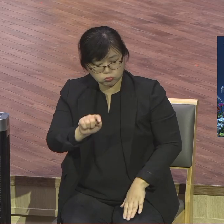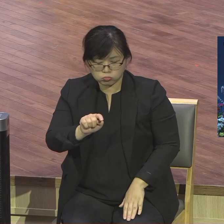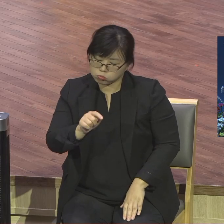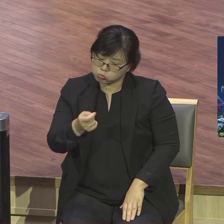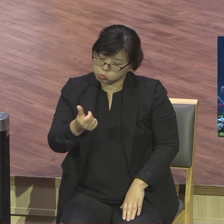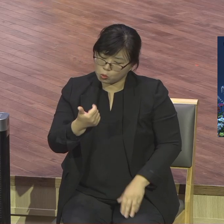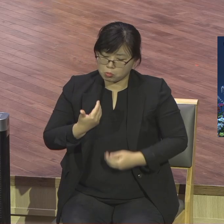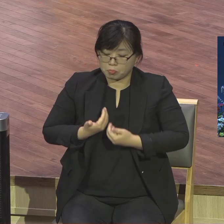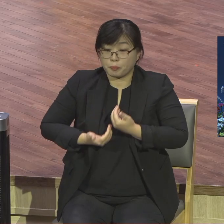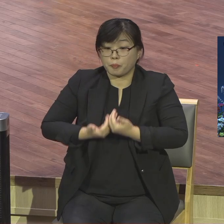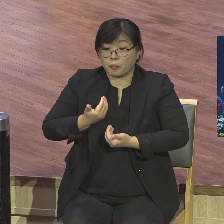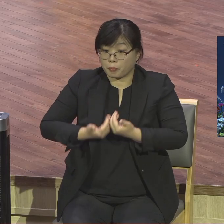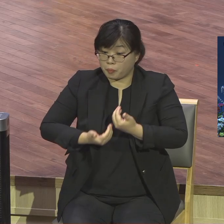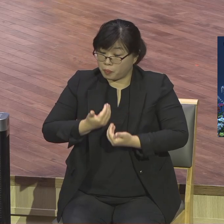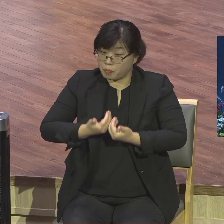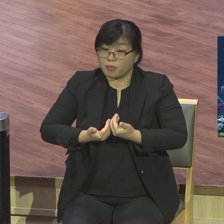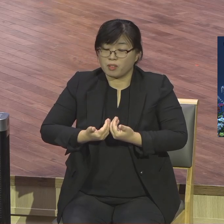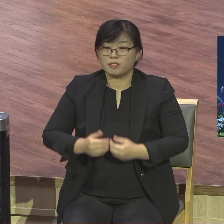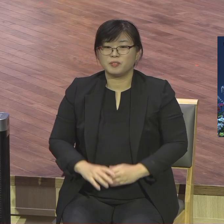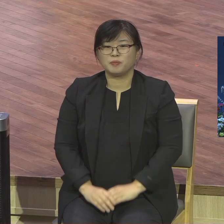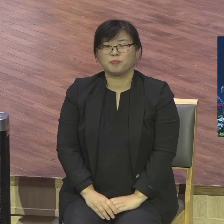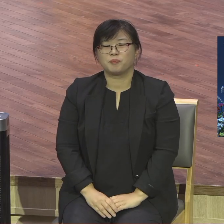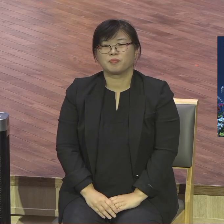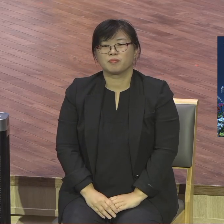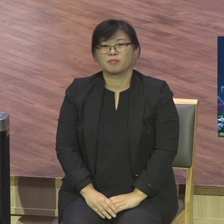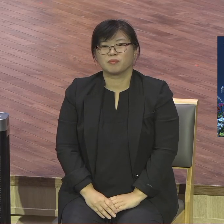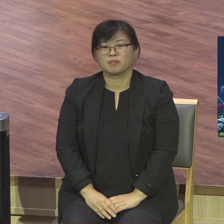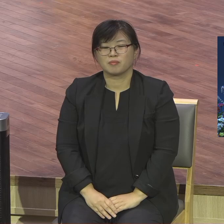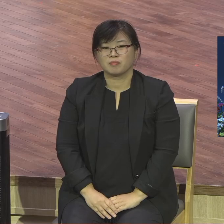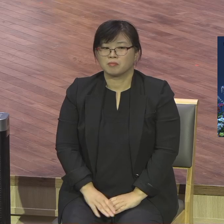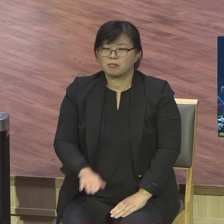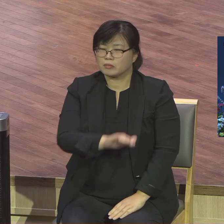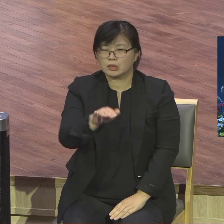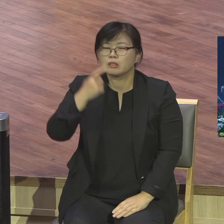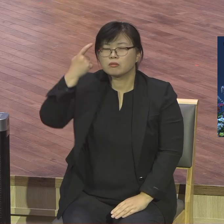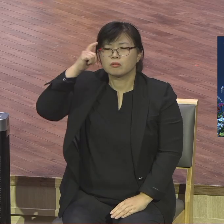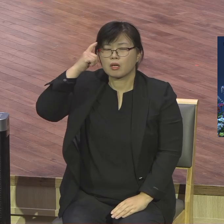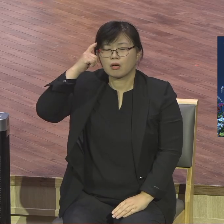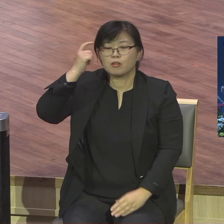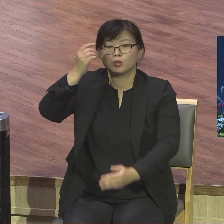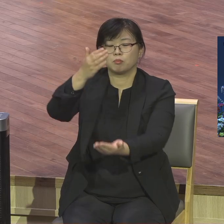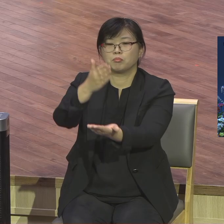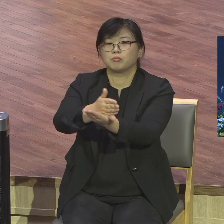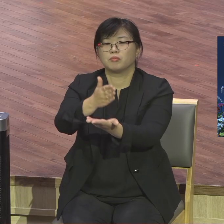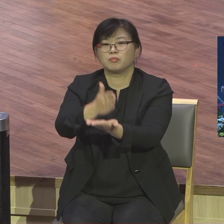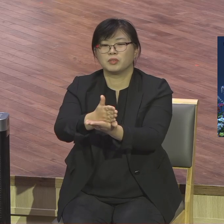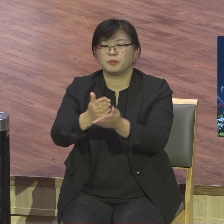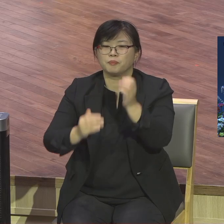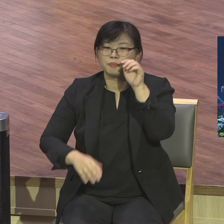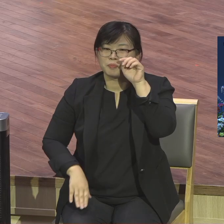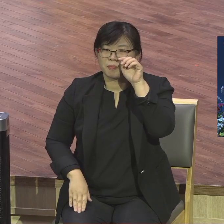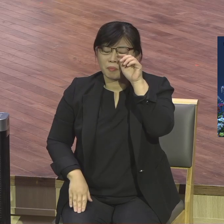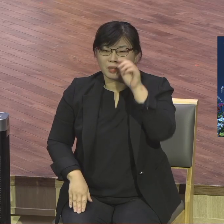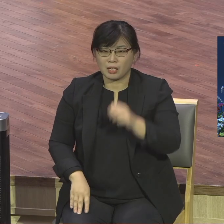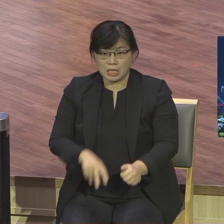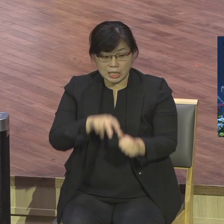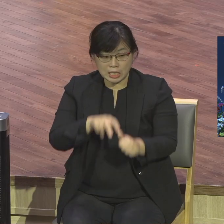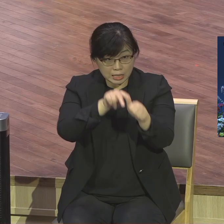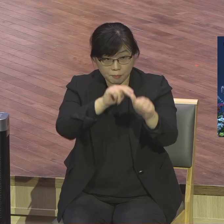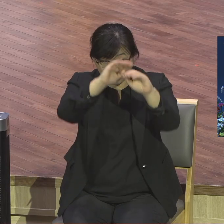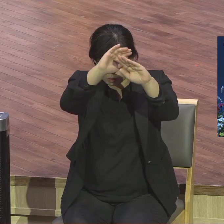생각할 수 있는데 그런데 이렇게 선입견, 편견을 가지고 있는 이 신명기